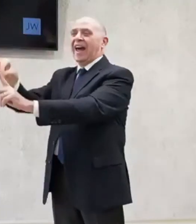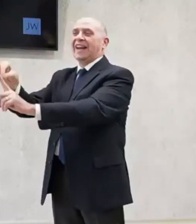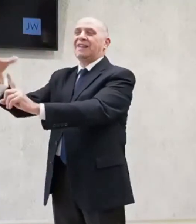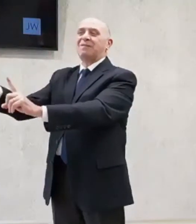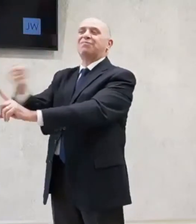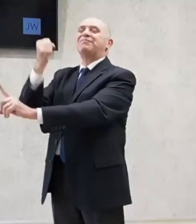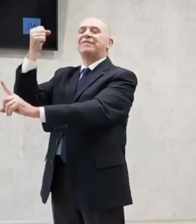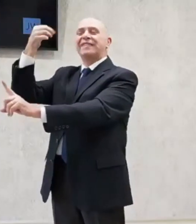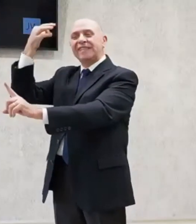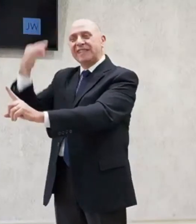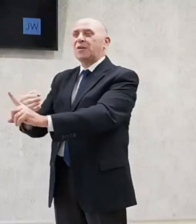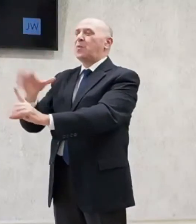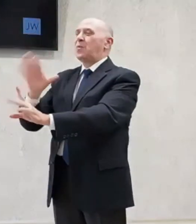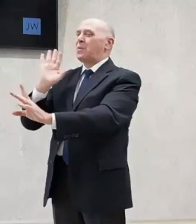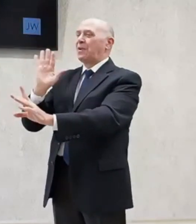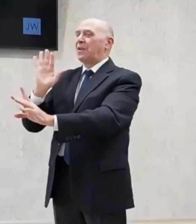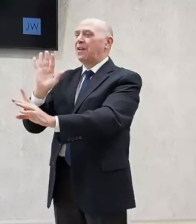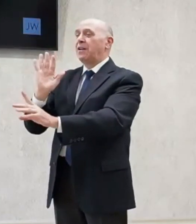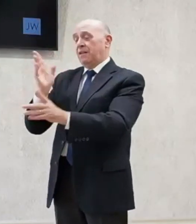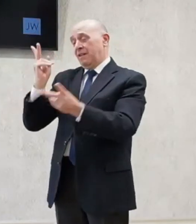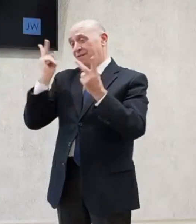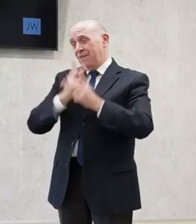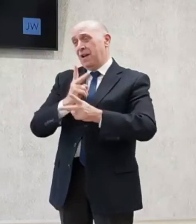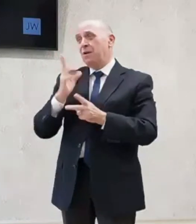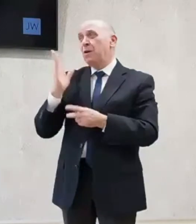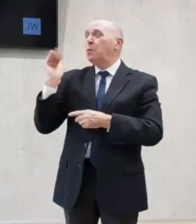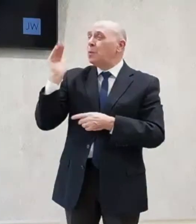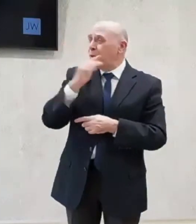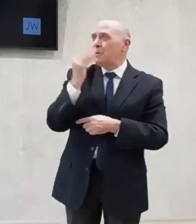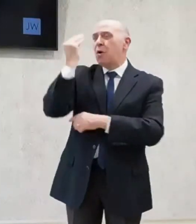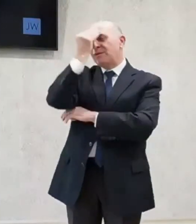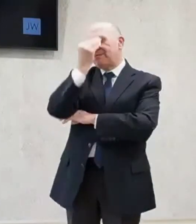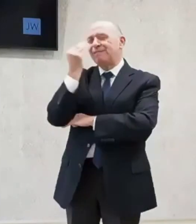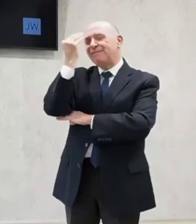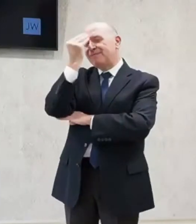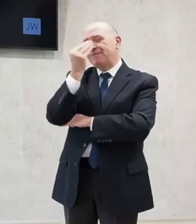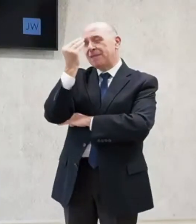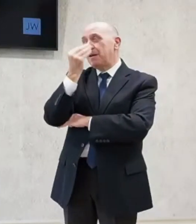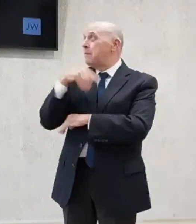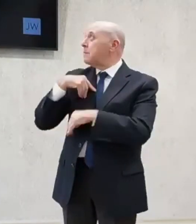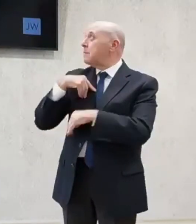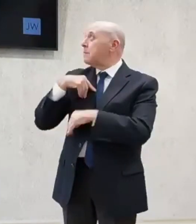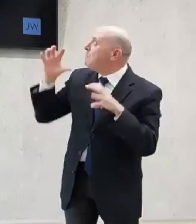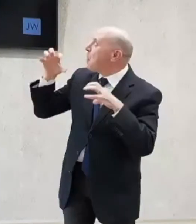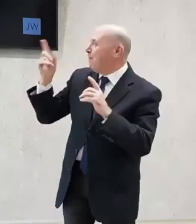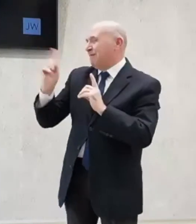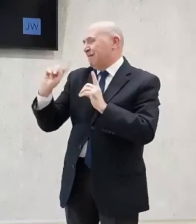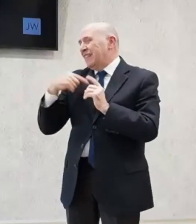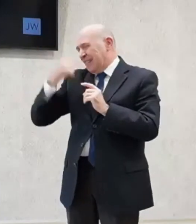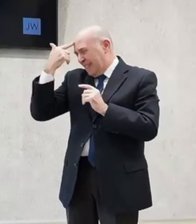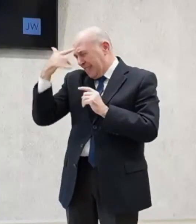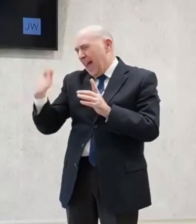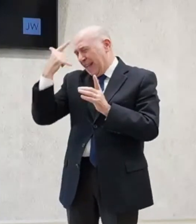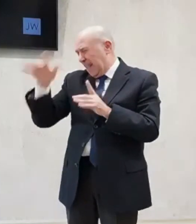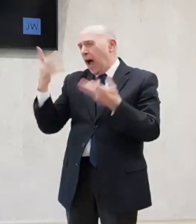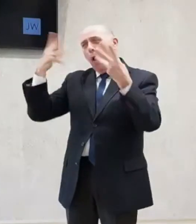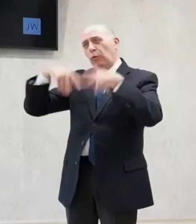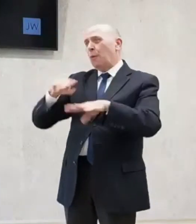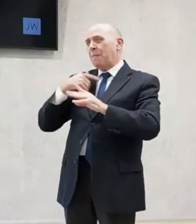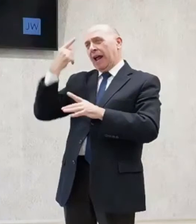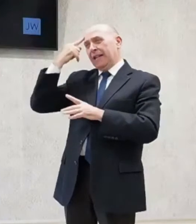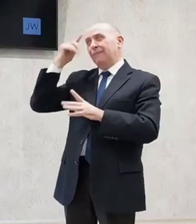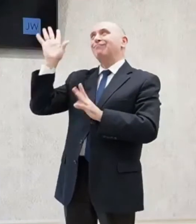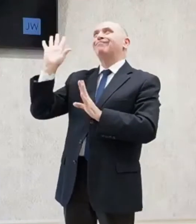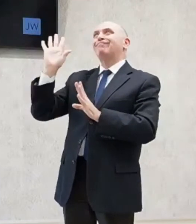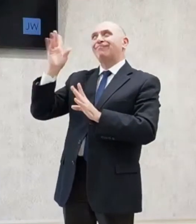vero Ci pensiamo tutti i giorni non abbiamo bisogno che piova però quando vediamo questo Avremo anche la conferma